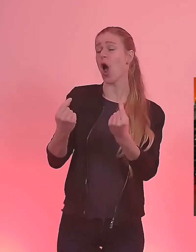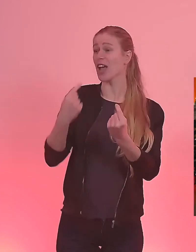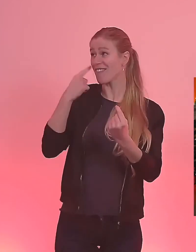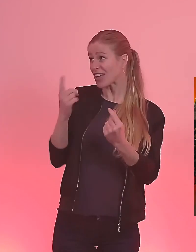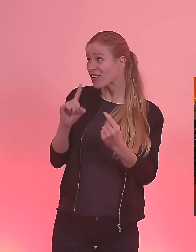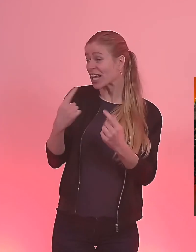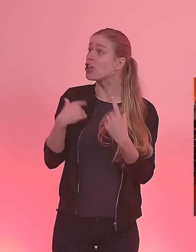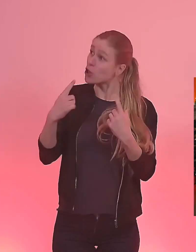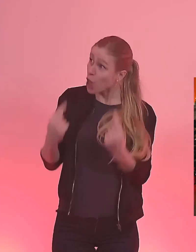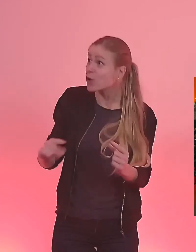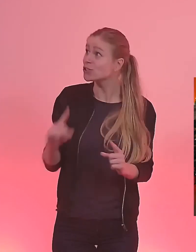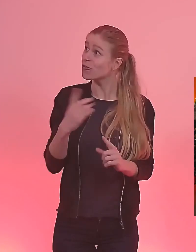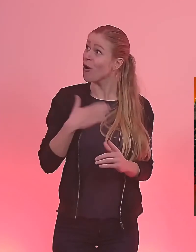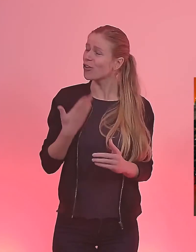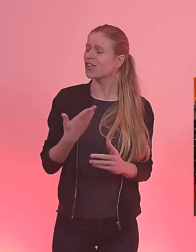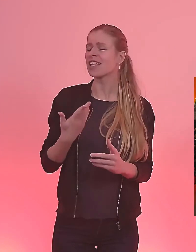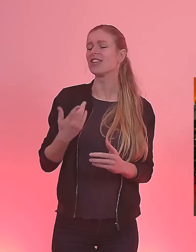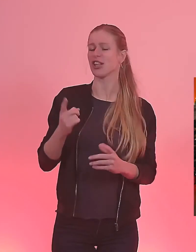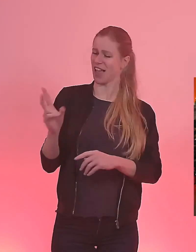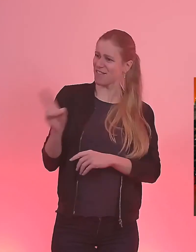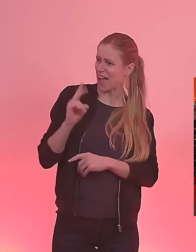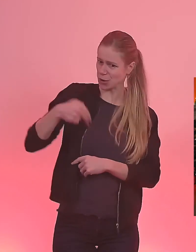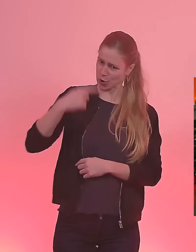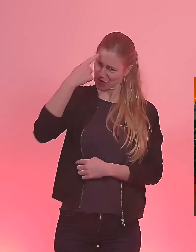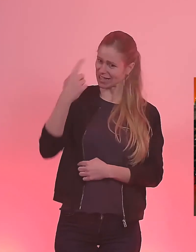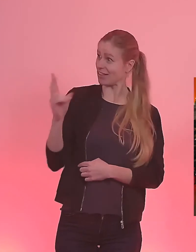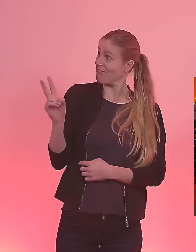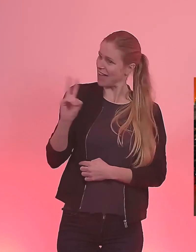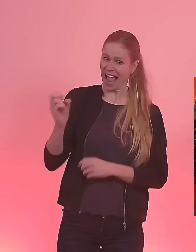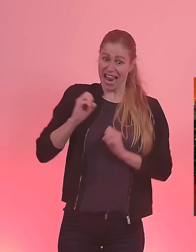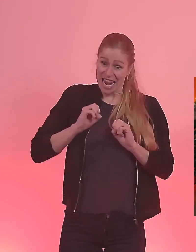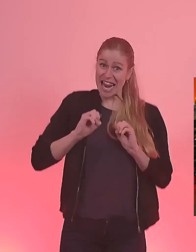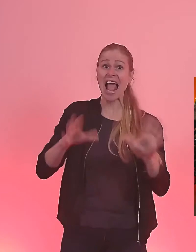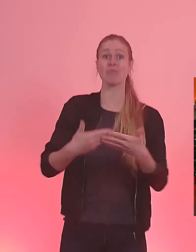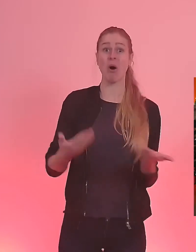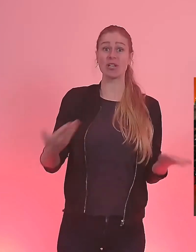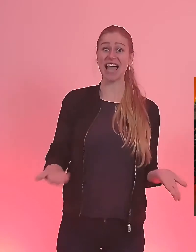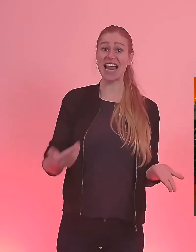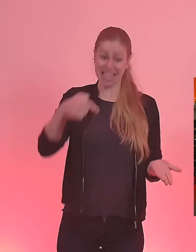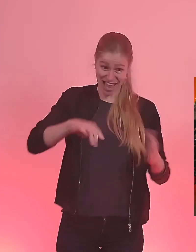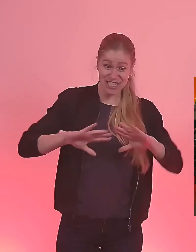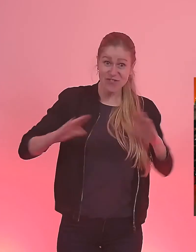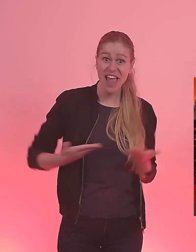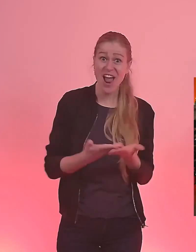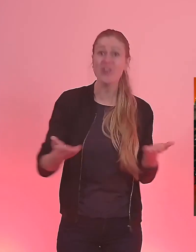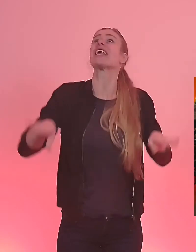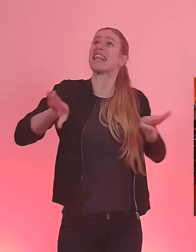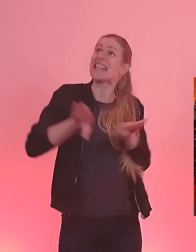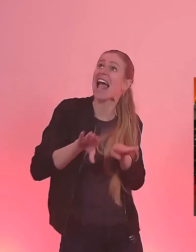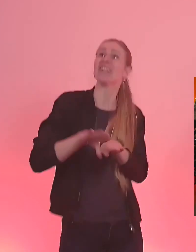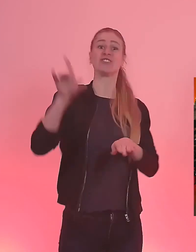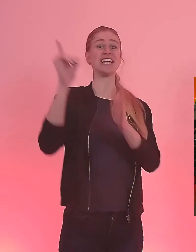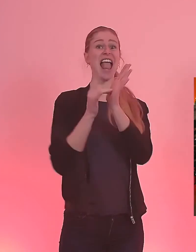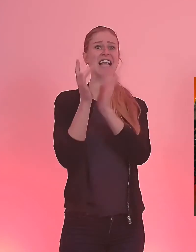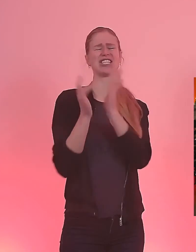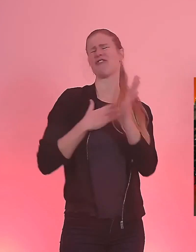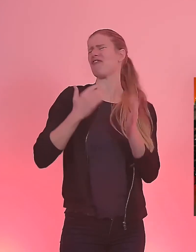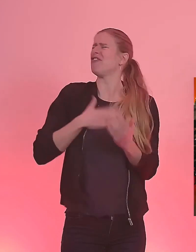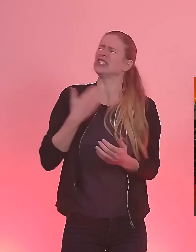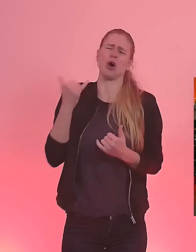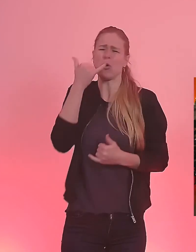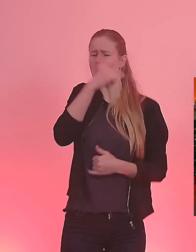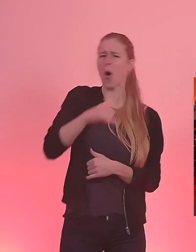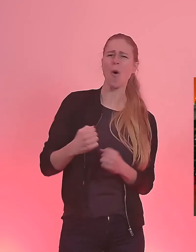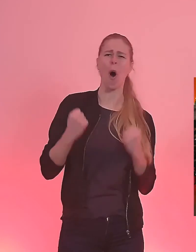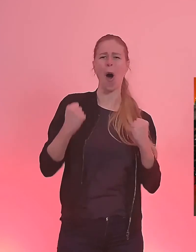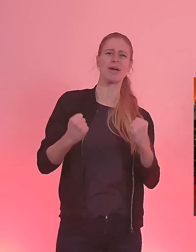Nou? Namelijk dat we nu weten dat wij dus een lichtje mogen zijn in deze wereld. Ja! Net als Jezus! Vind ik echt zo cool. Hoppakee! Ik ook, Olly.